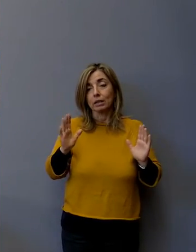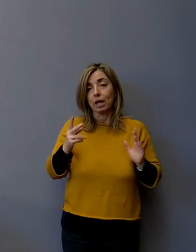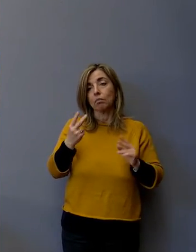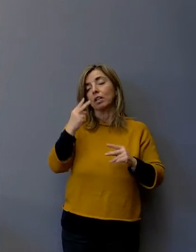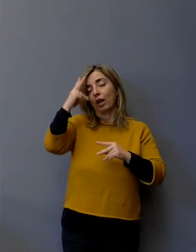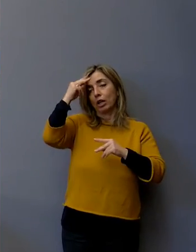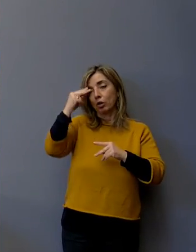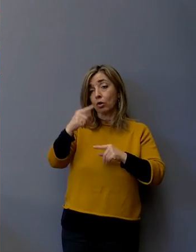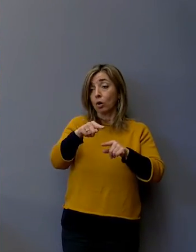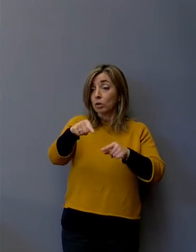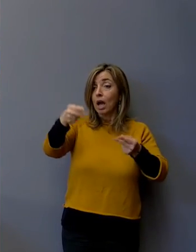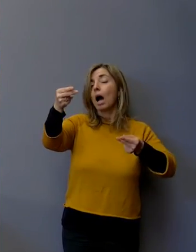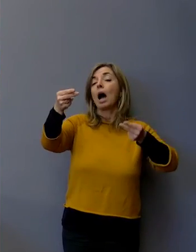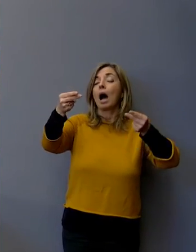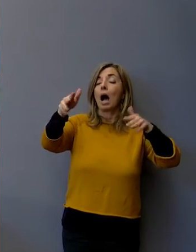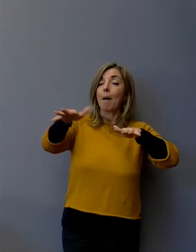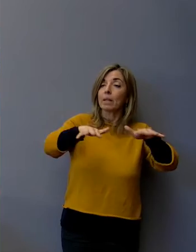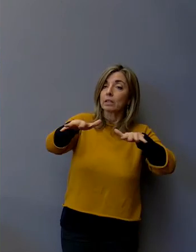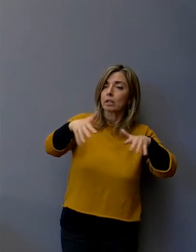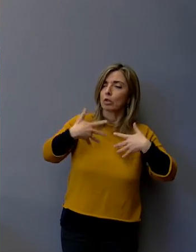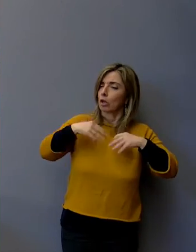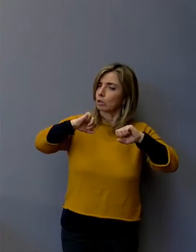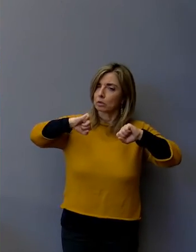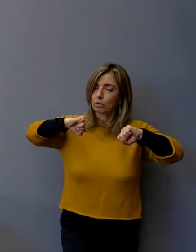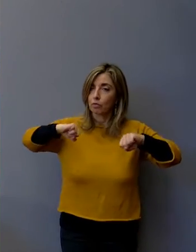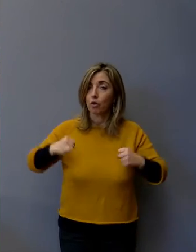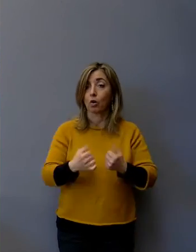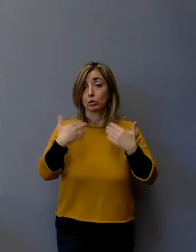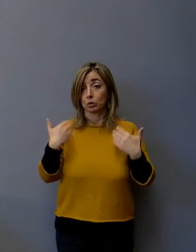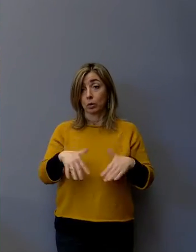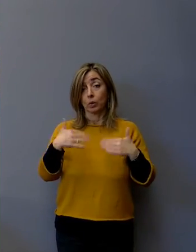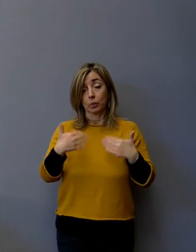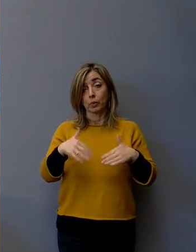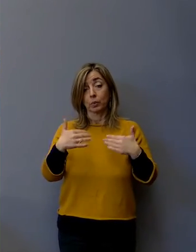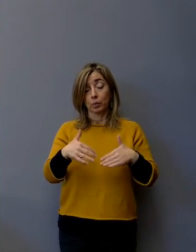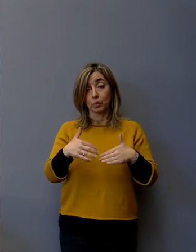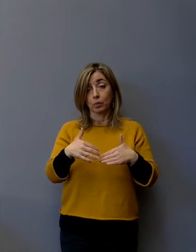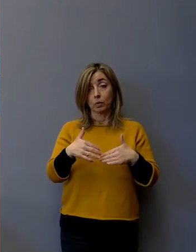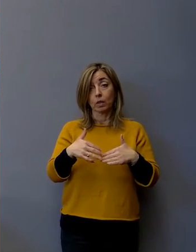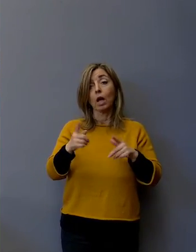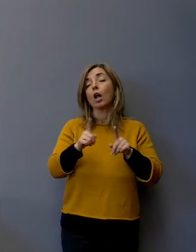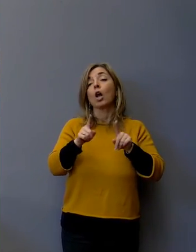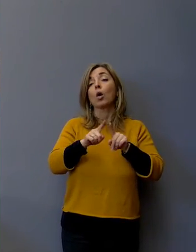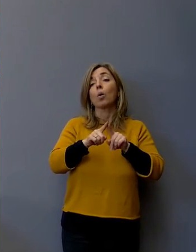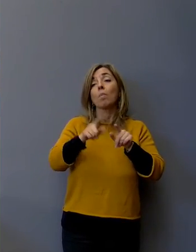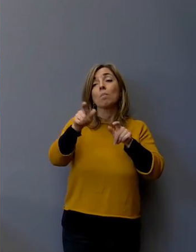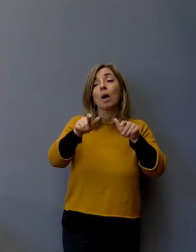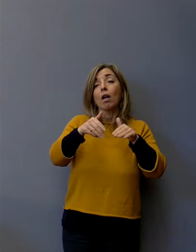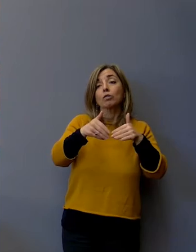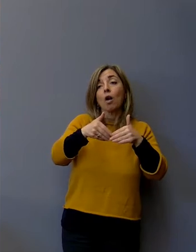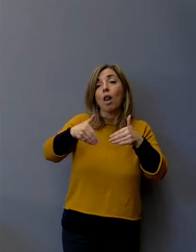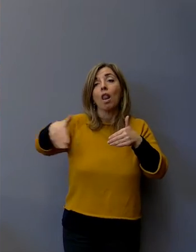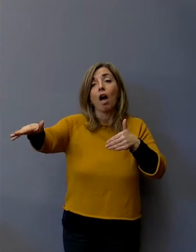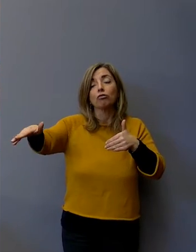ha fatto e voi insieme a quest'edizione avete fatto pensa a lasciare indietro nessuno e vi assicuro è